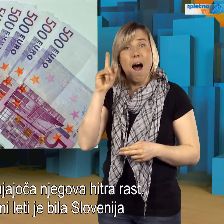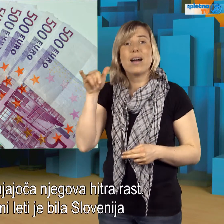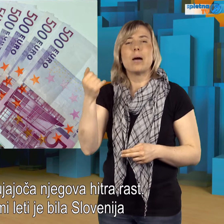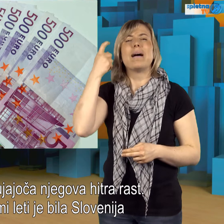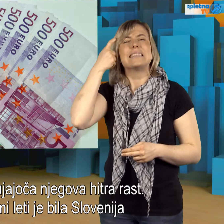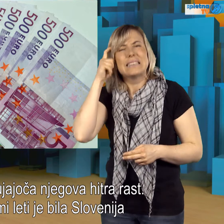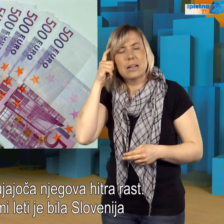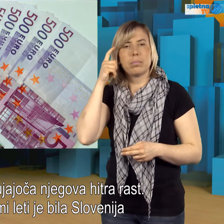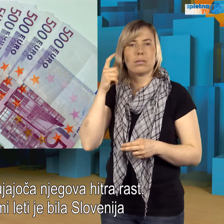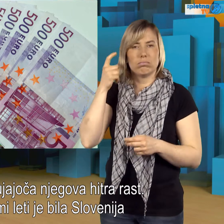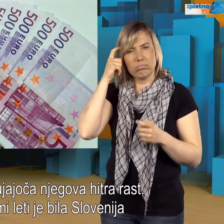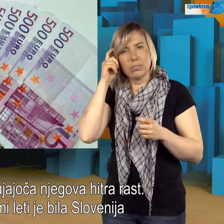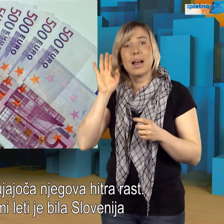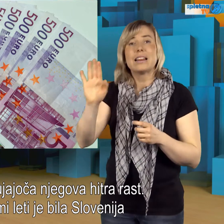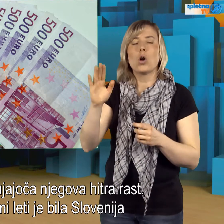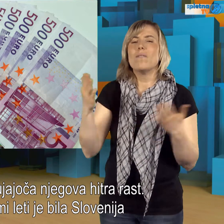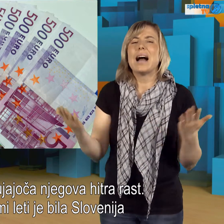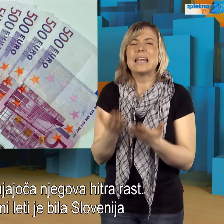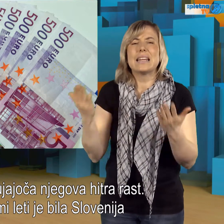Je pa skrb vzbujajoča njegova hitra rast.